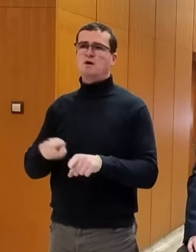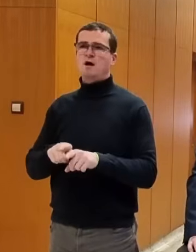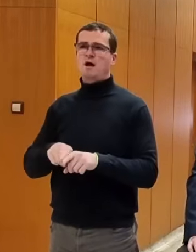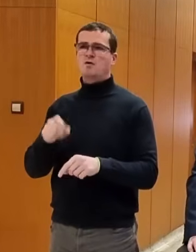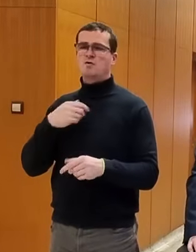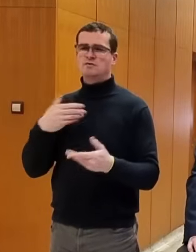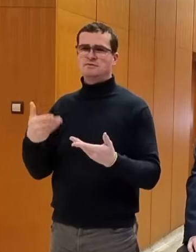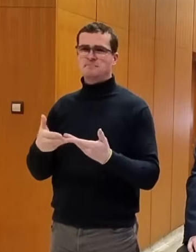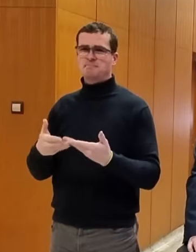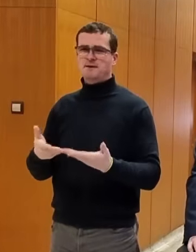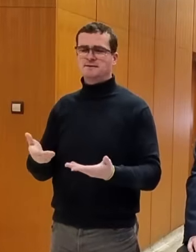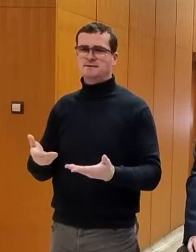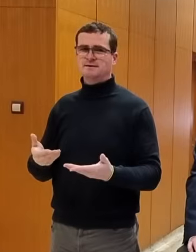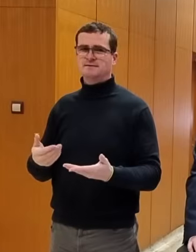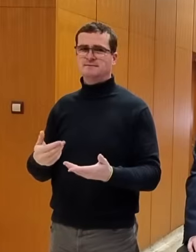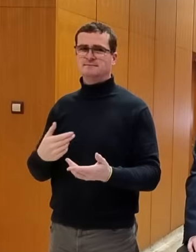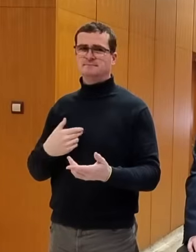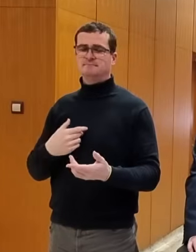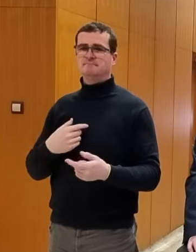zjavne neprimerané.